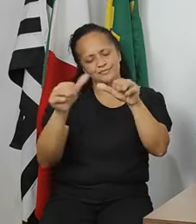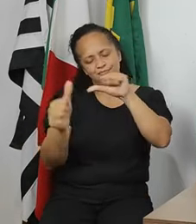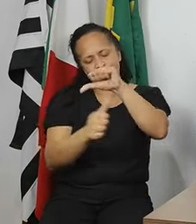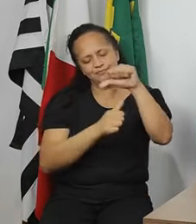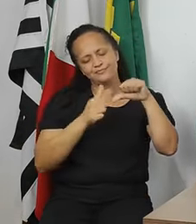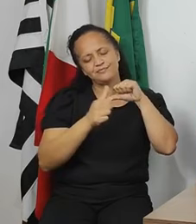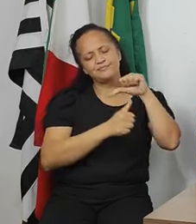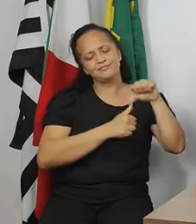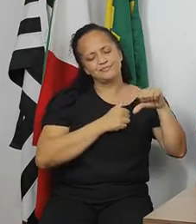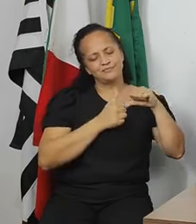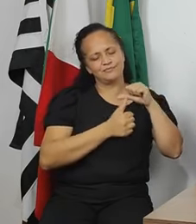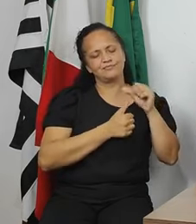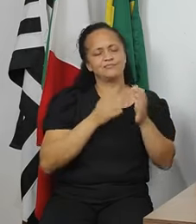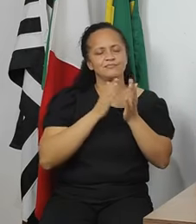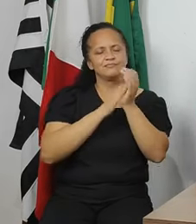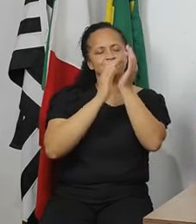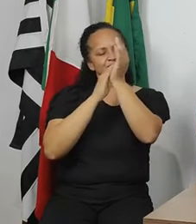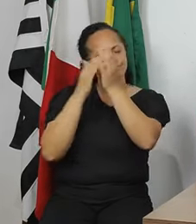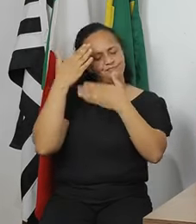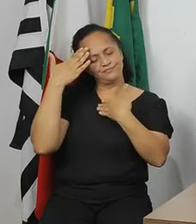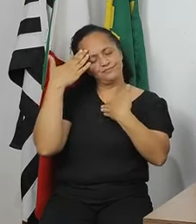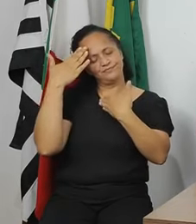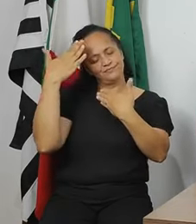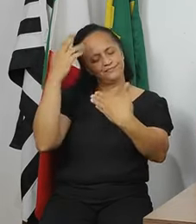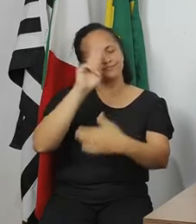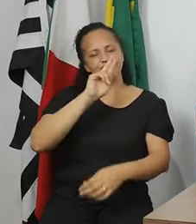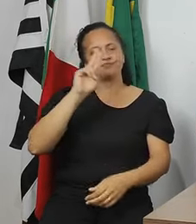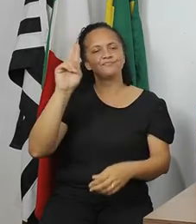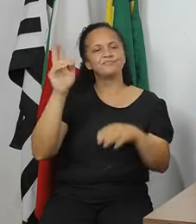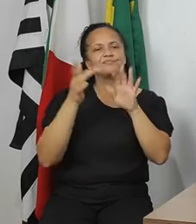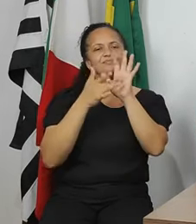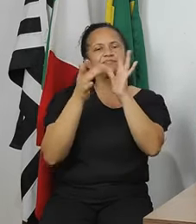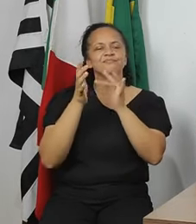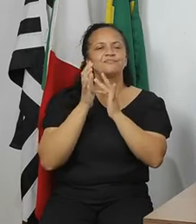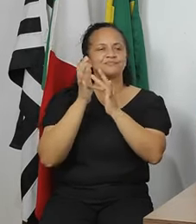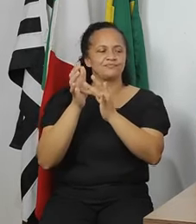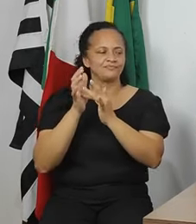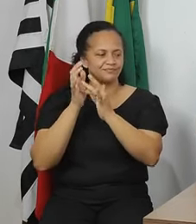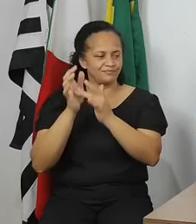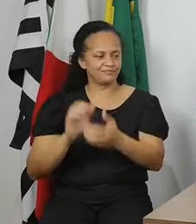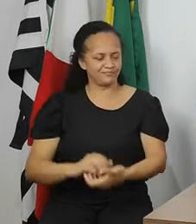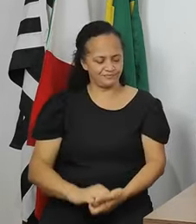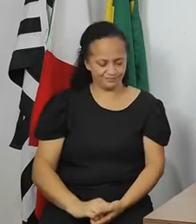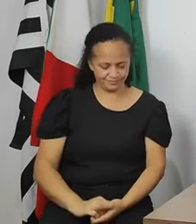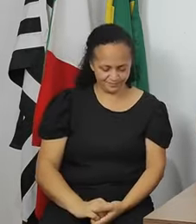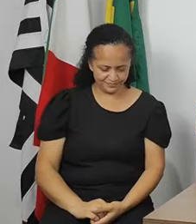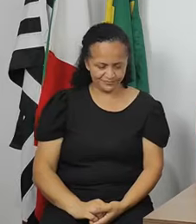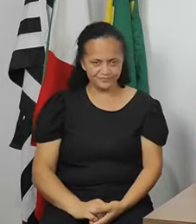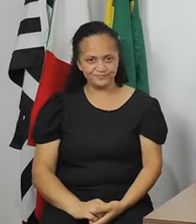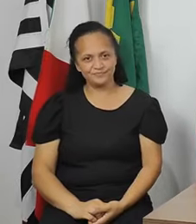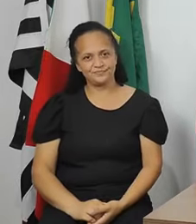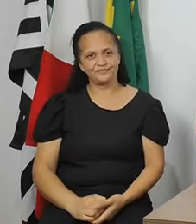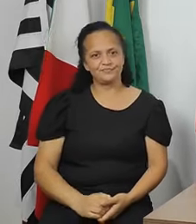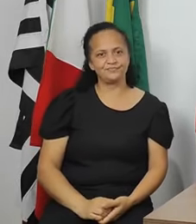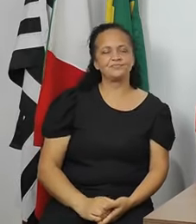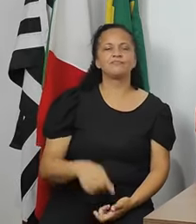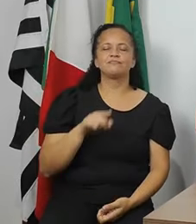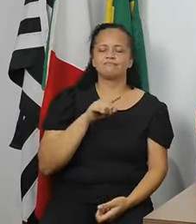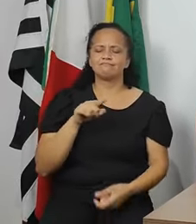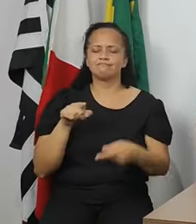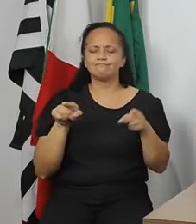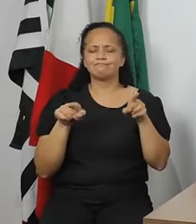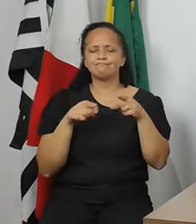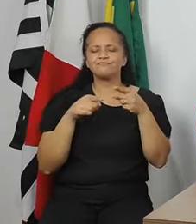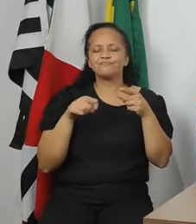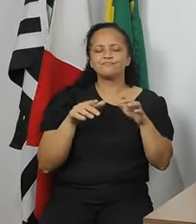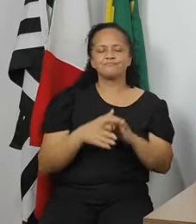transformação, Senhor. Por isso eu Te louvo e Te agradeço. Em nome de Jesus. Amém. Você possa adorar a Deus